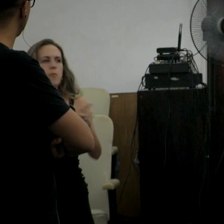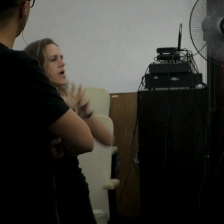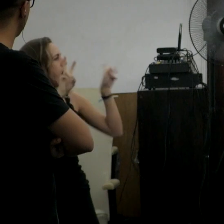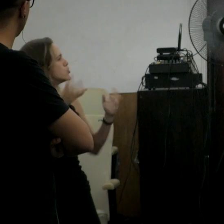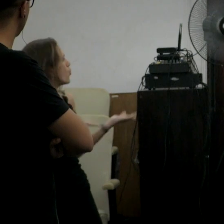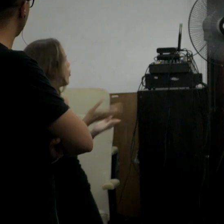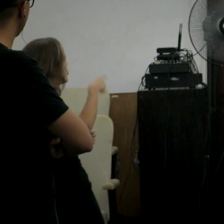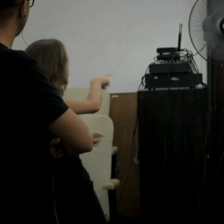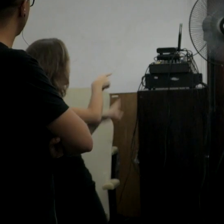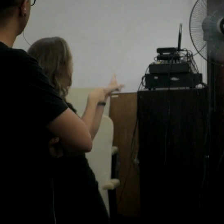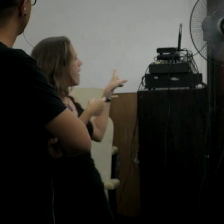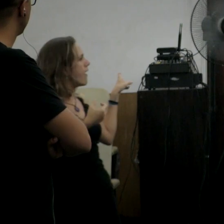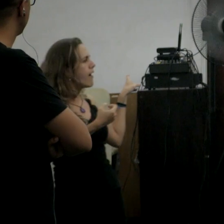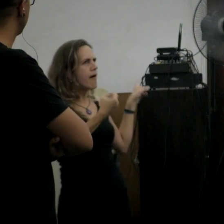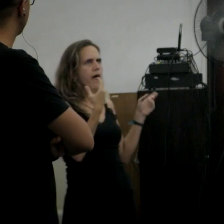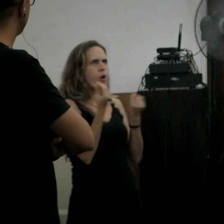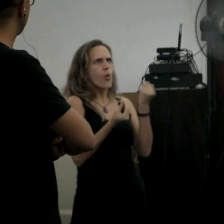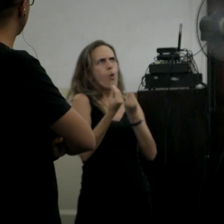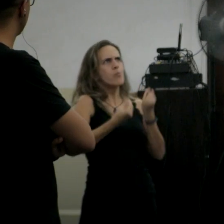isso, a gente não mostra essas questões.